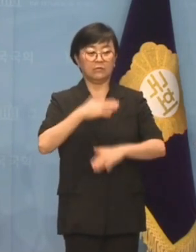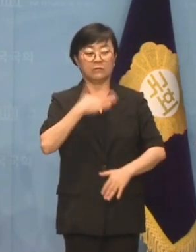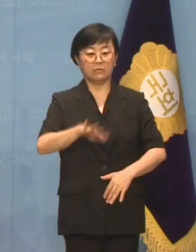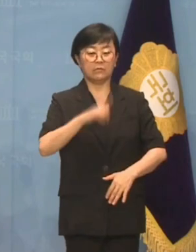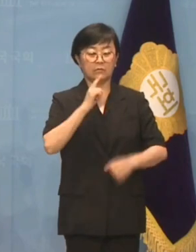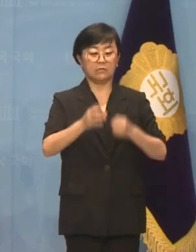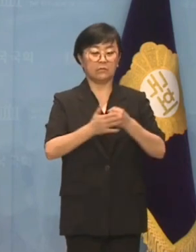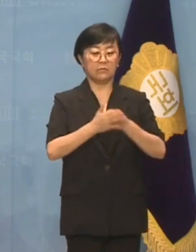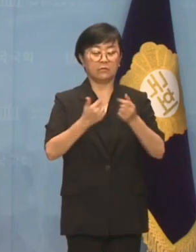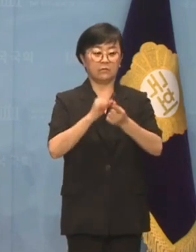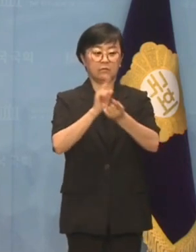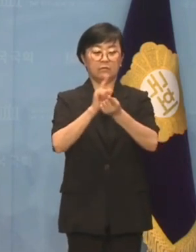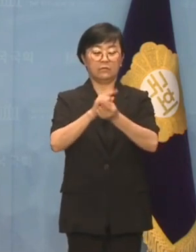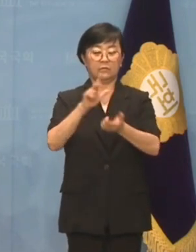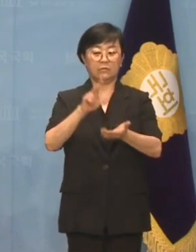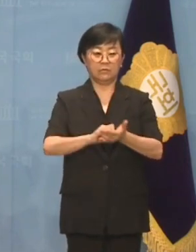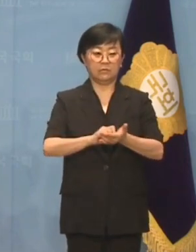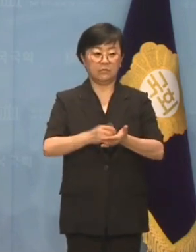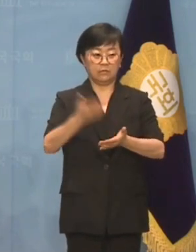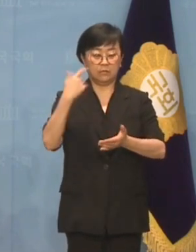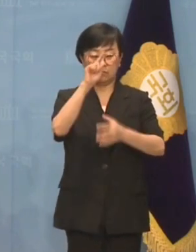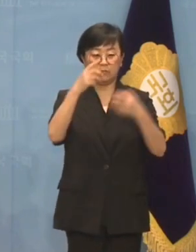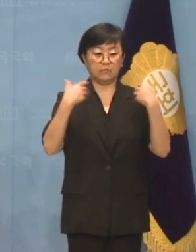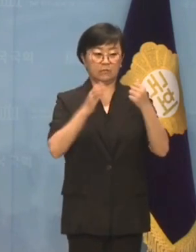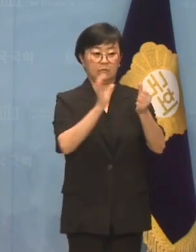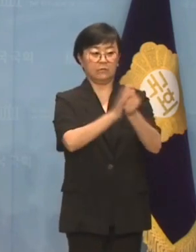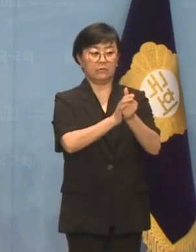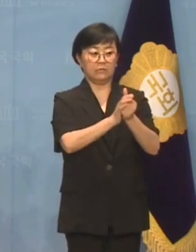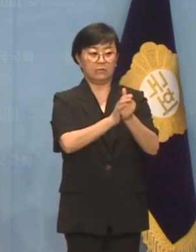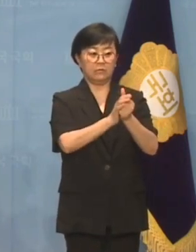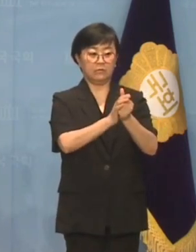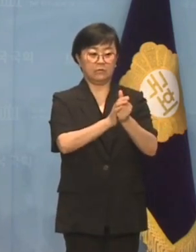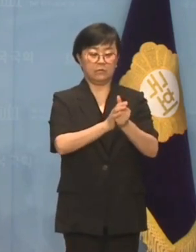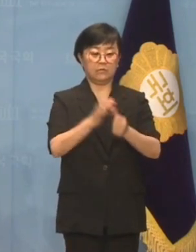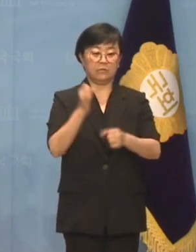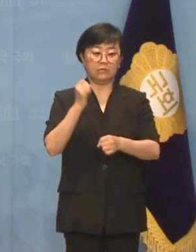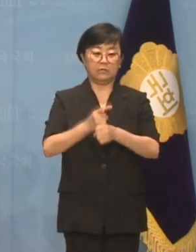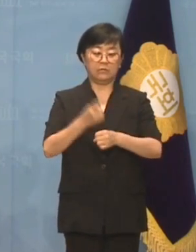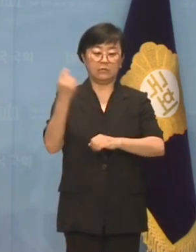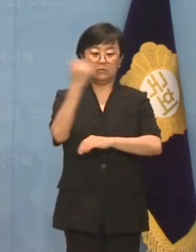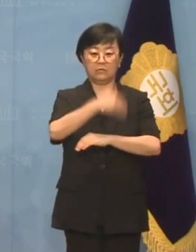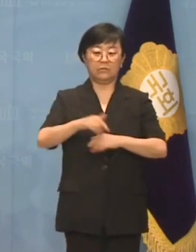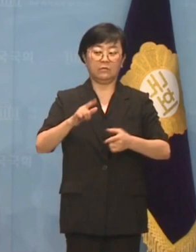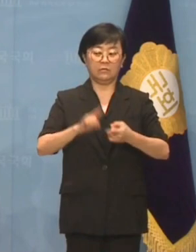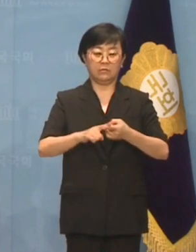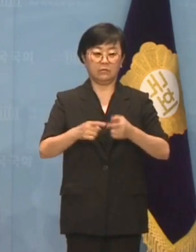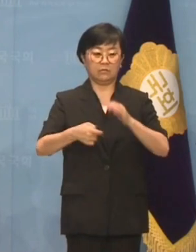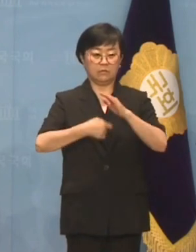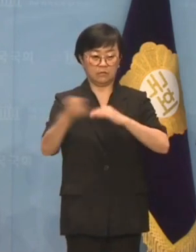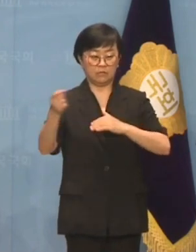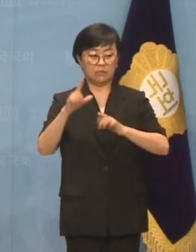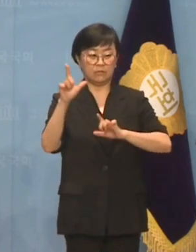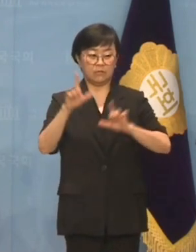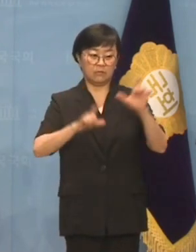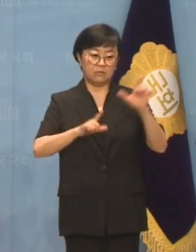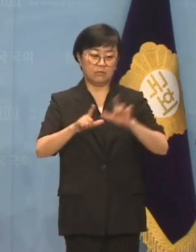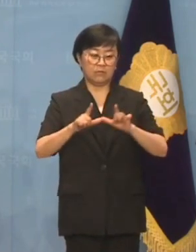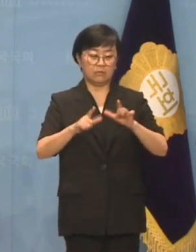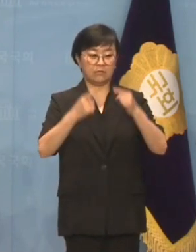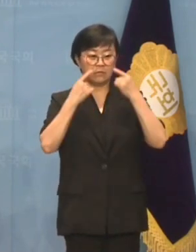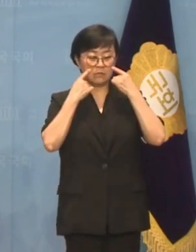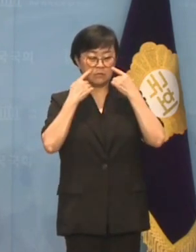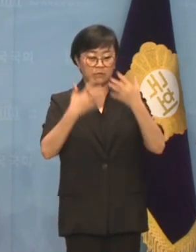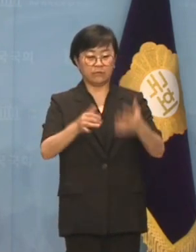부정하고 당면한 모든 문제는 이전 정부 탓으로 돌리면서 이미 예정된 열매만 훔치려는 모습이